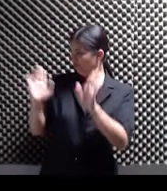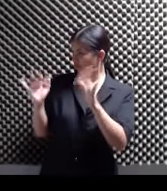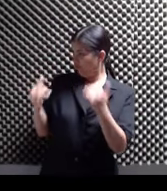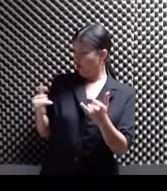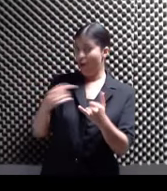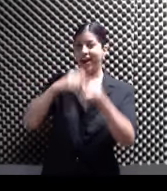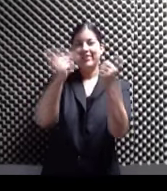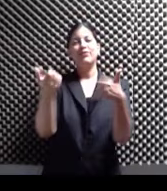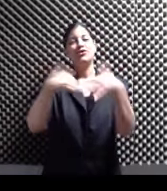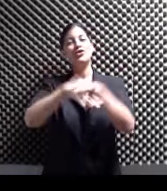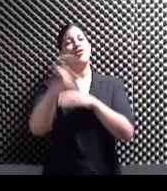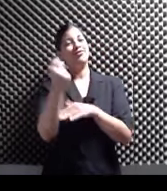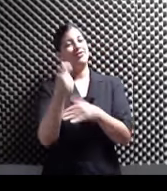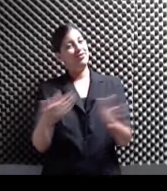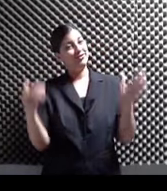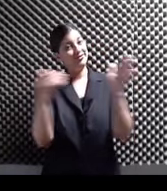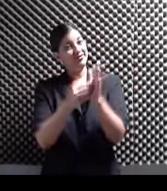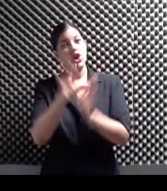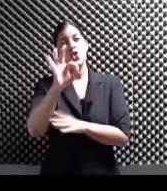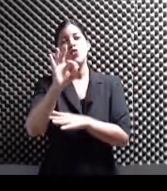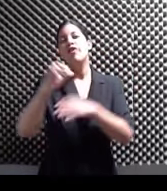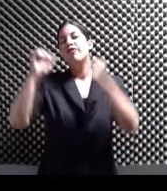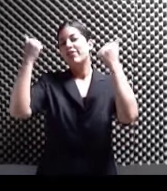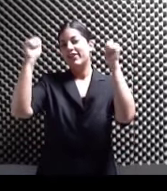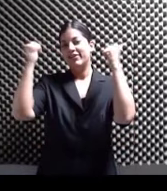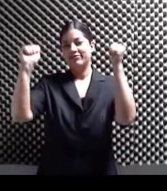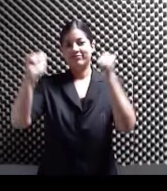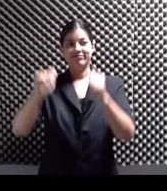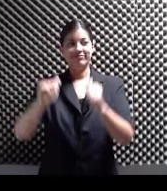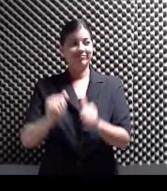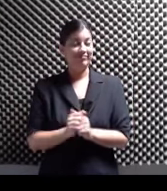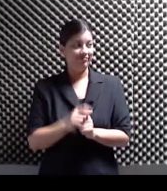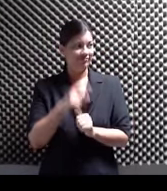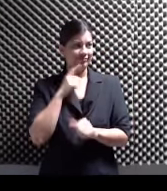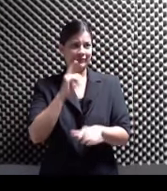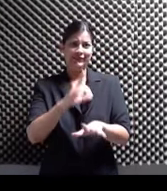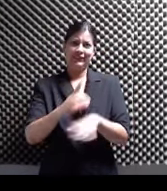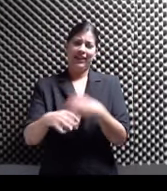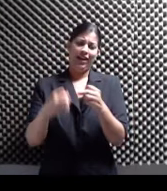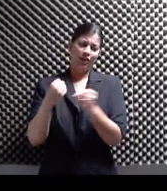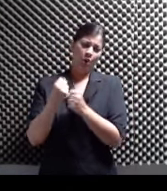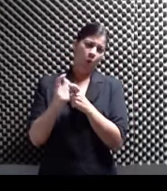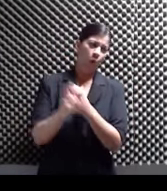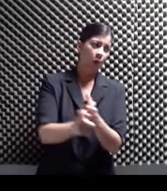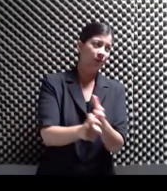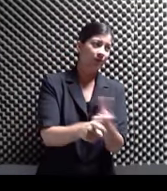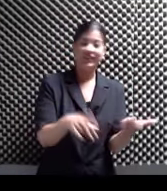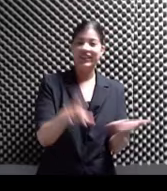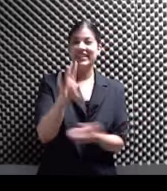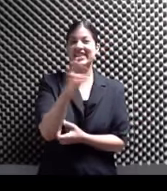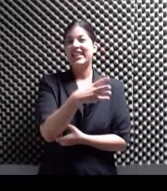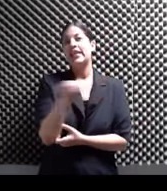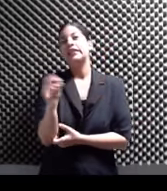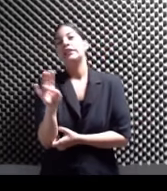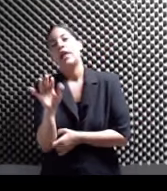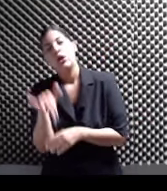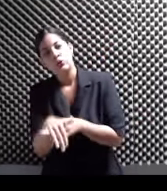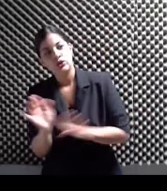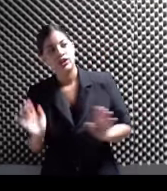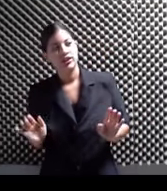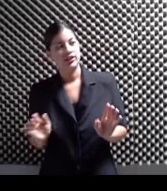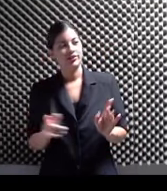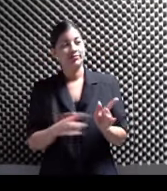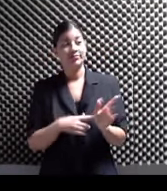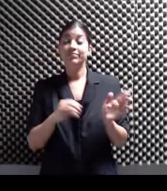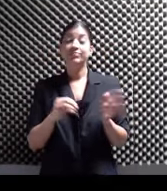Arte Fusión, otro martes más, 9 de abril. ¿Cómo corre el año? 7:07 de la noche. Okay, no,